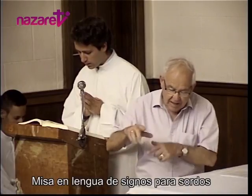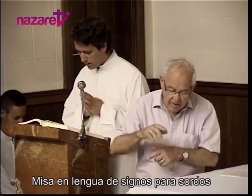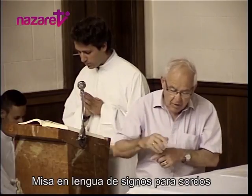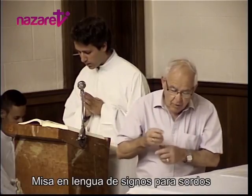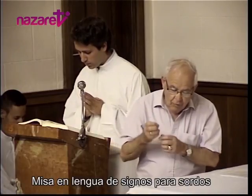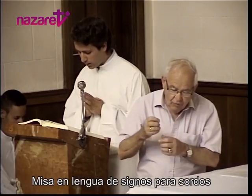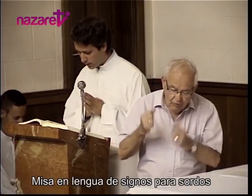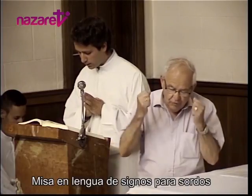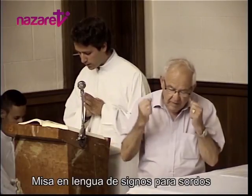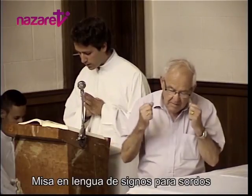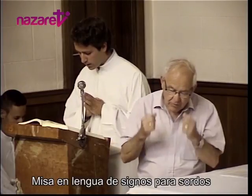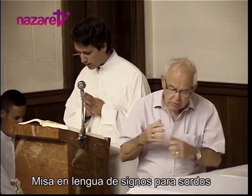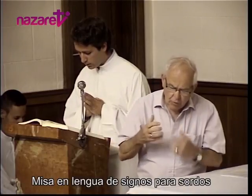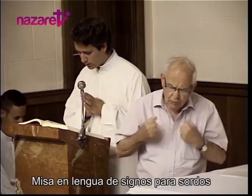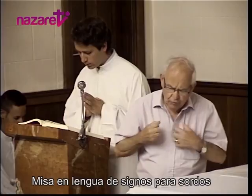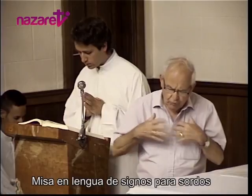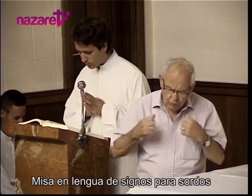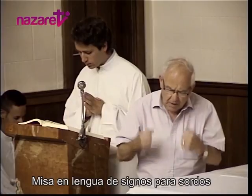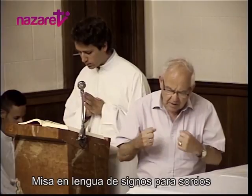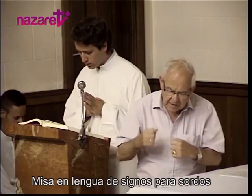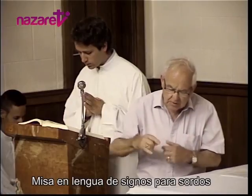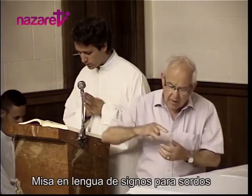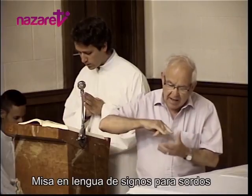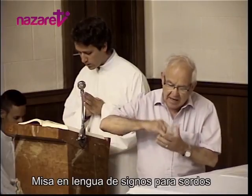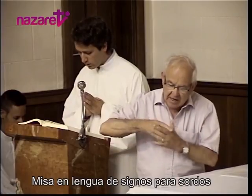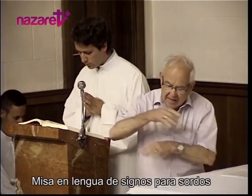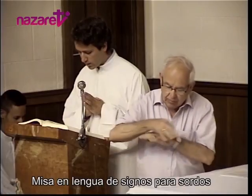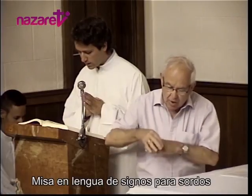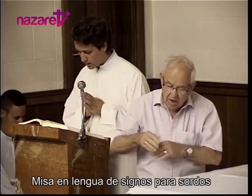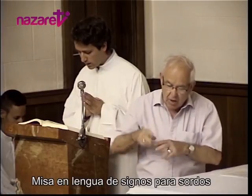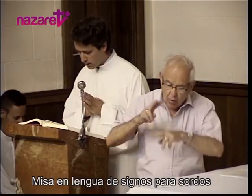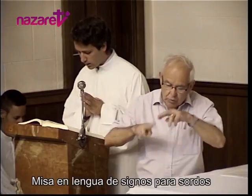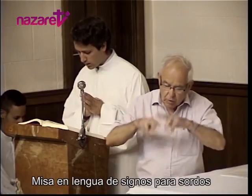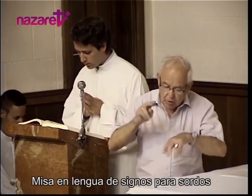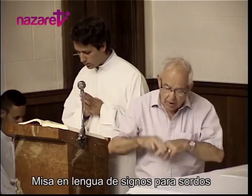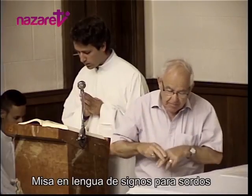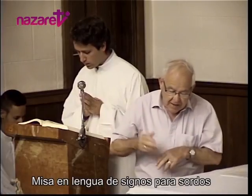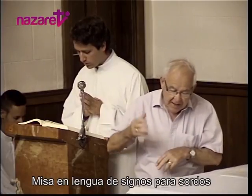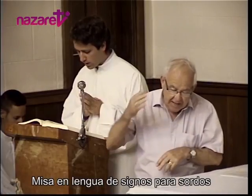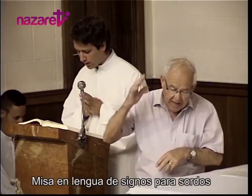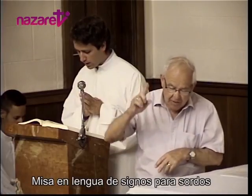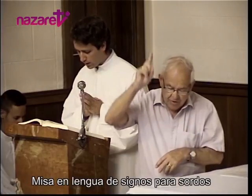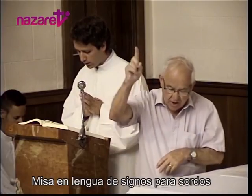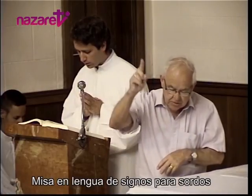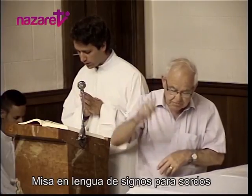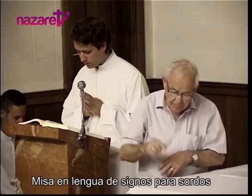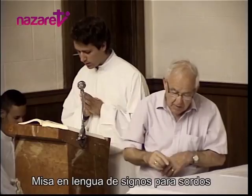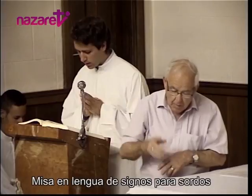por la muerte, nacieron hijos numerosos, como las estrellas del cielo y como la arena incontable de las